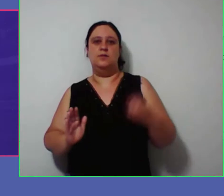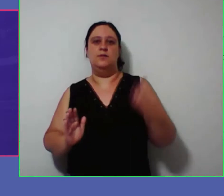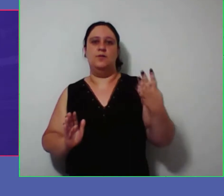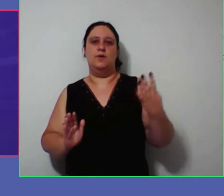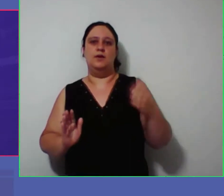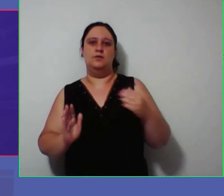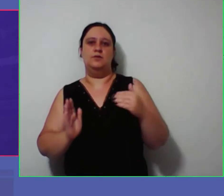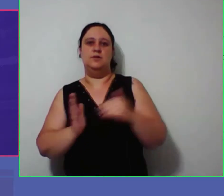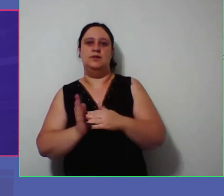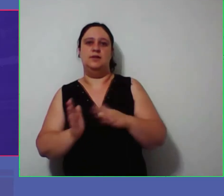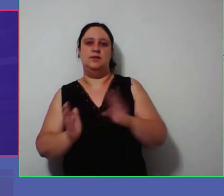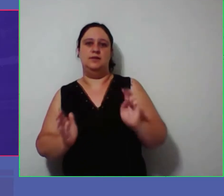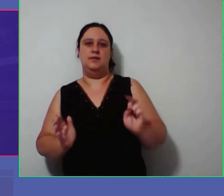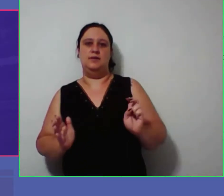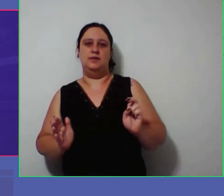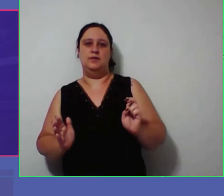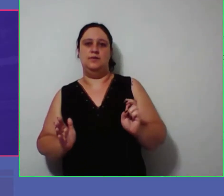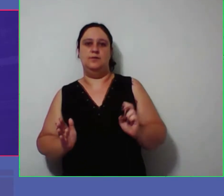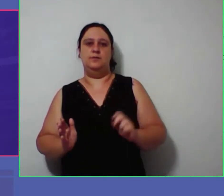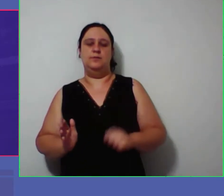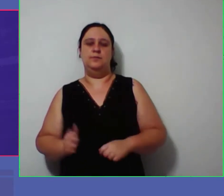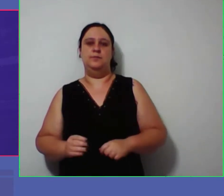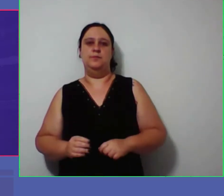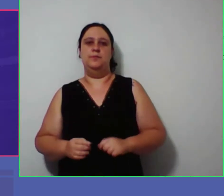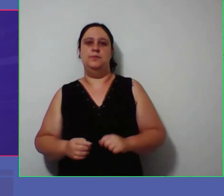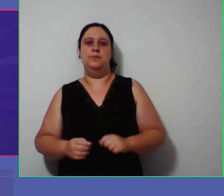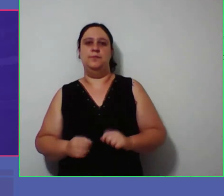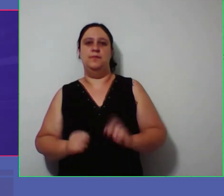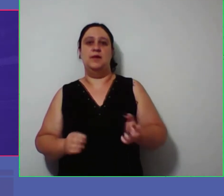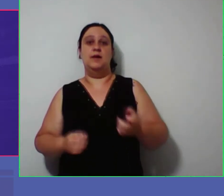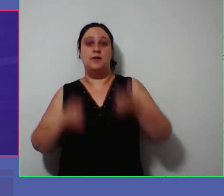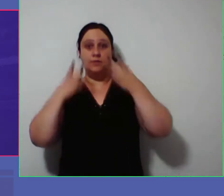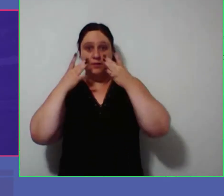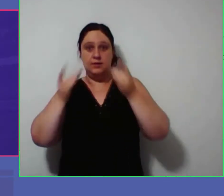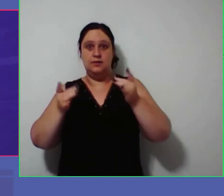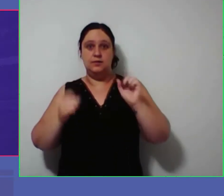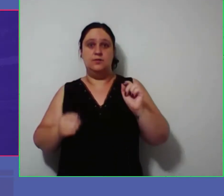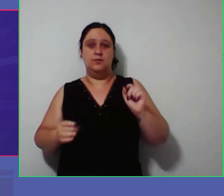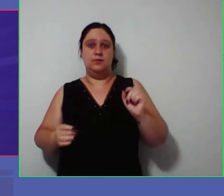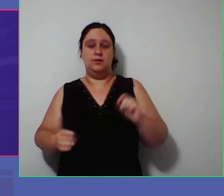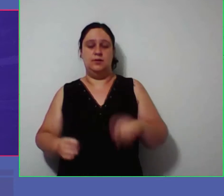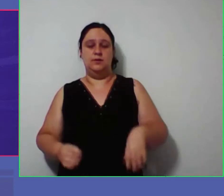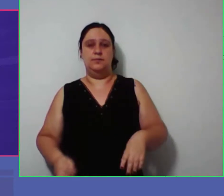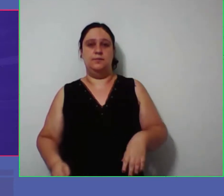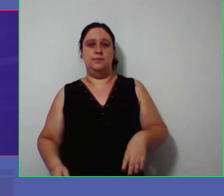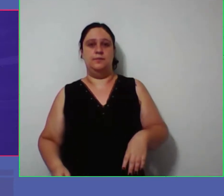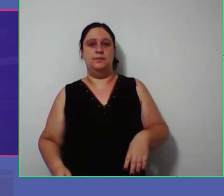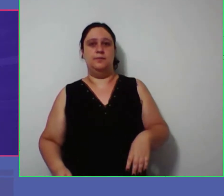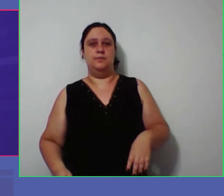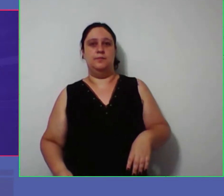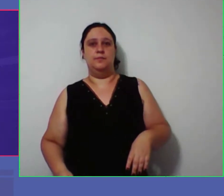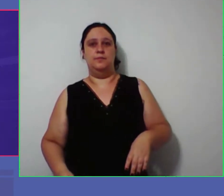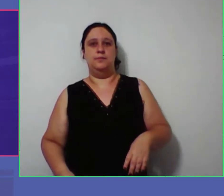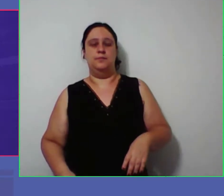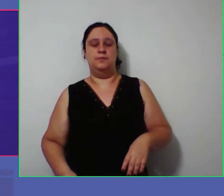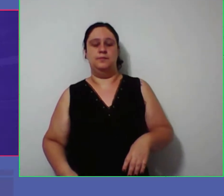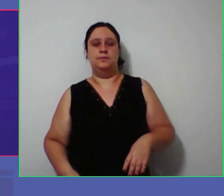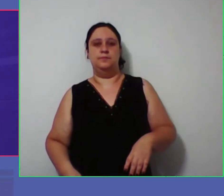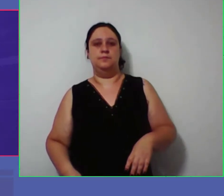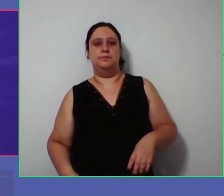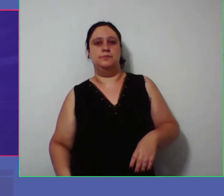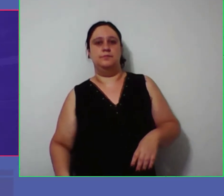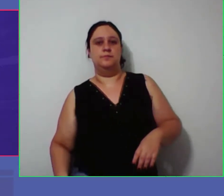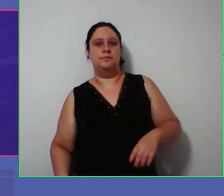Eu quero chamar muita atenção de vocês para isso, né? 3, 4 e 5, ele diz assim: pelo que,